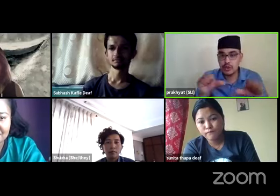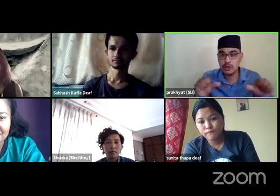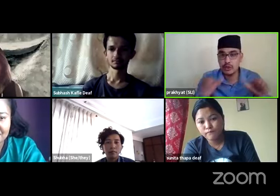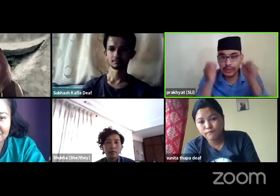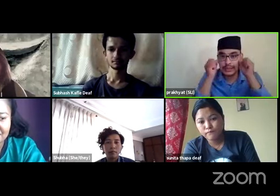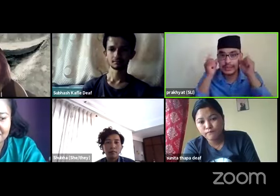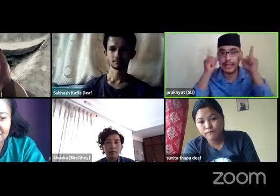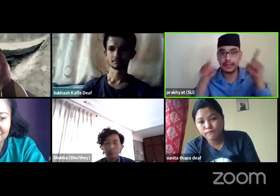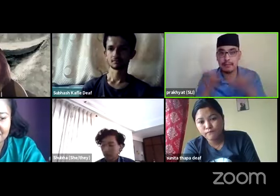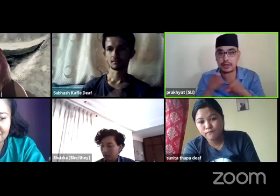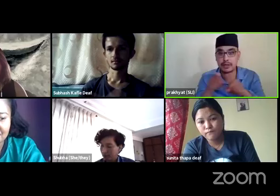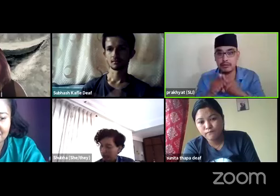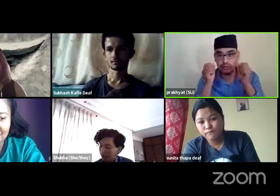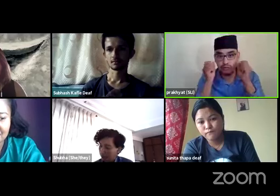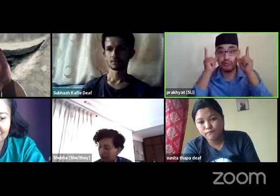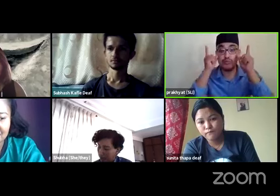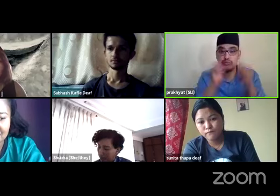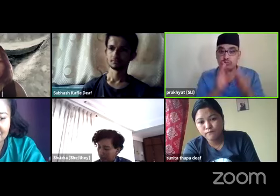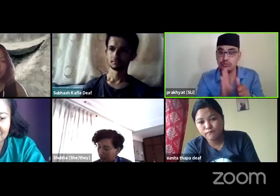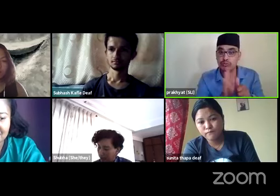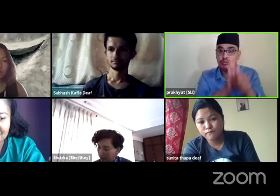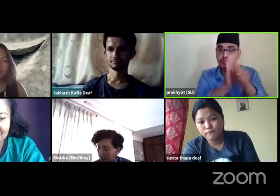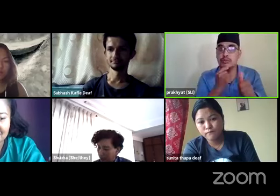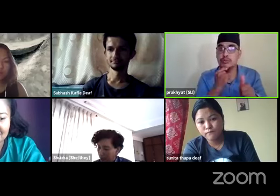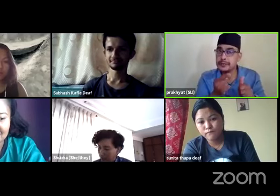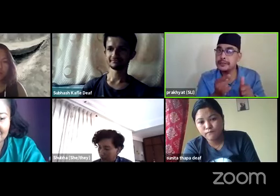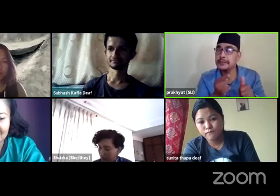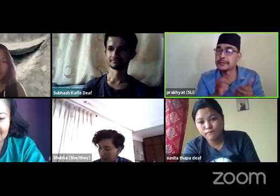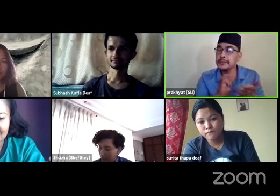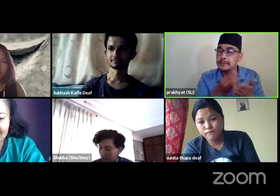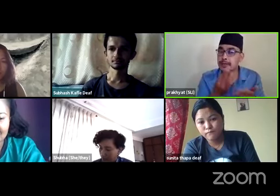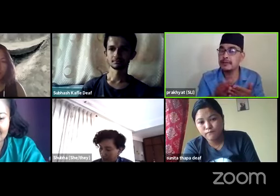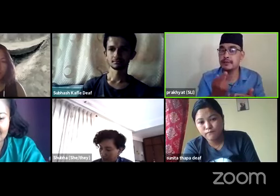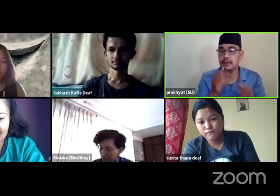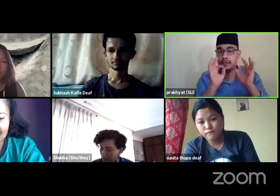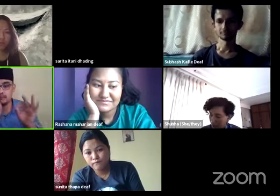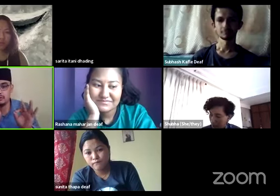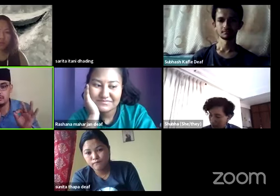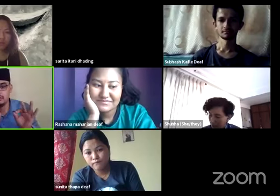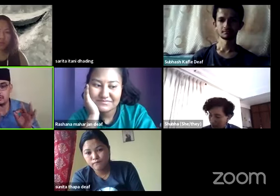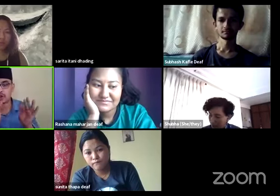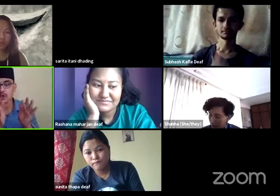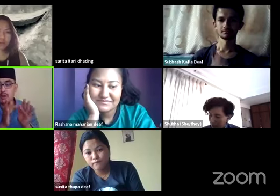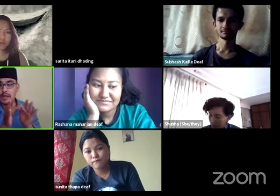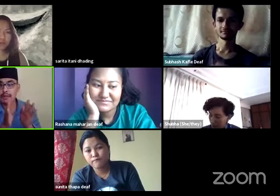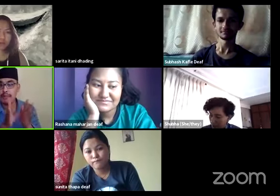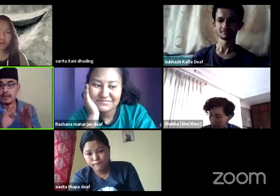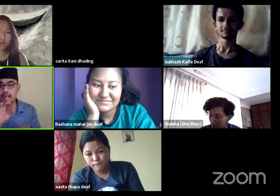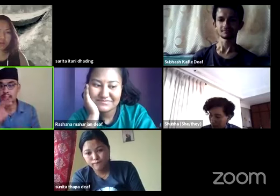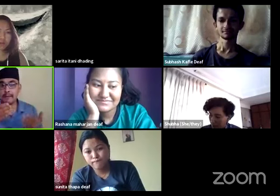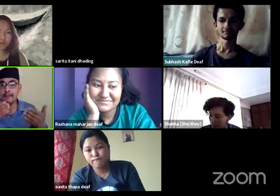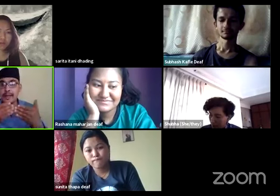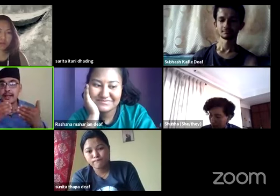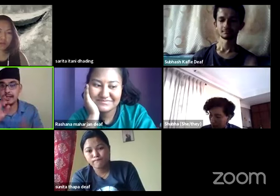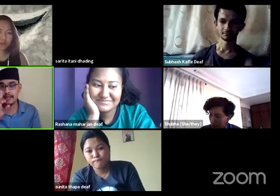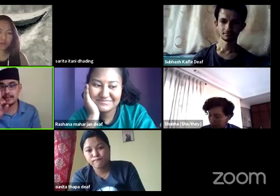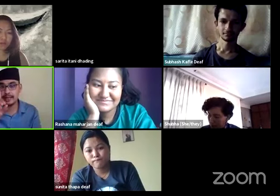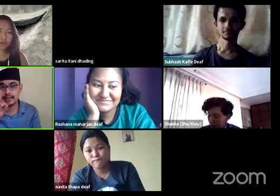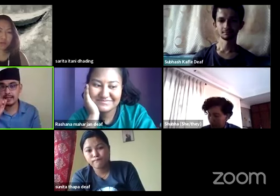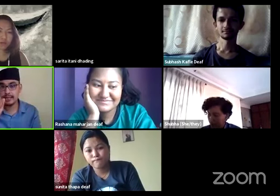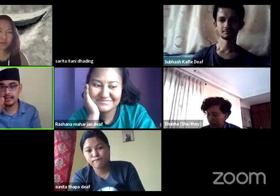चाहिँ पनि कतिसम्म चाहिँ उहाँहरू अवेरै हुनुहुन्छ जस्तो अहिले हामी अनलाइन प्लेटफर्मको कुरा गरिरहेको छौँ डेटिङ साइटहरू जस्तो कुराहरू गर्थ्यौँ